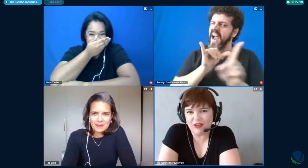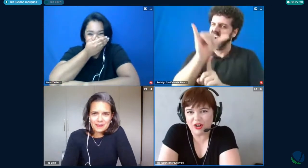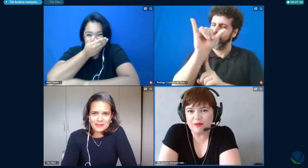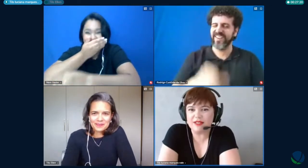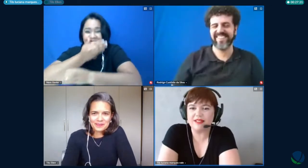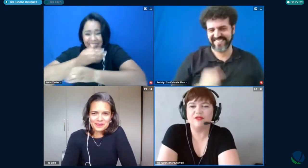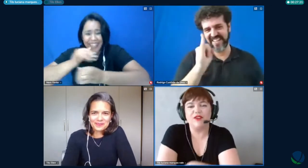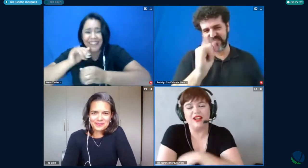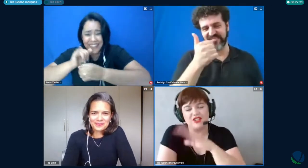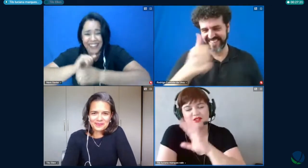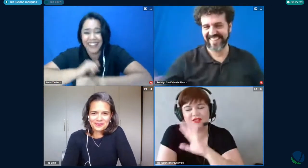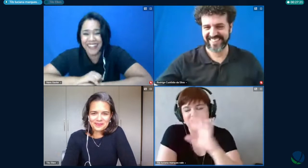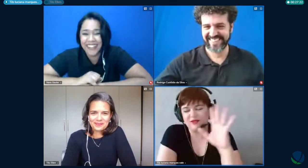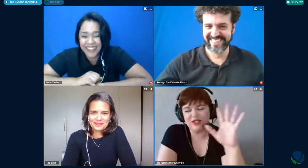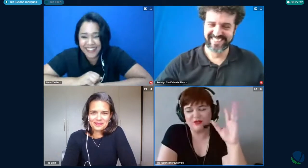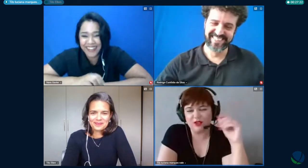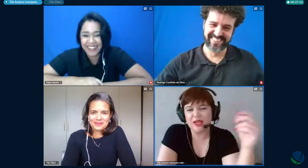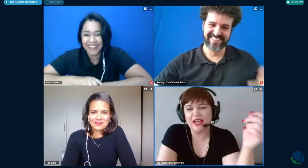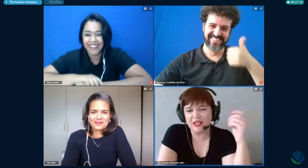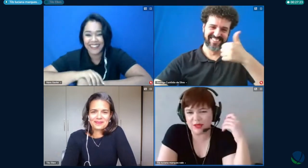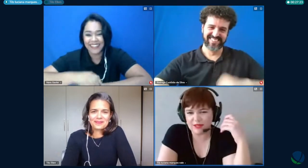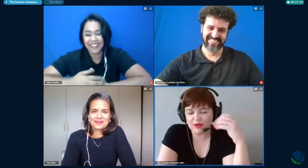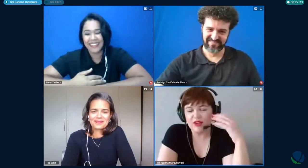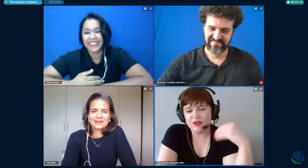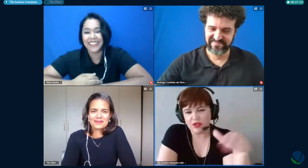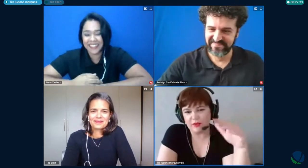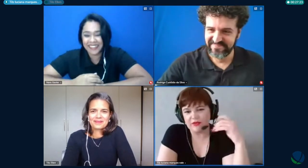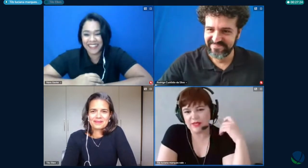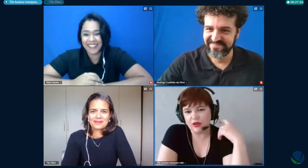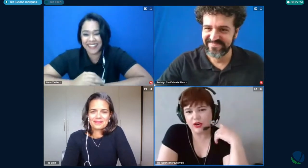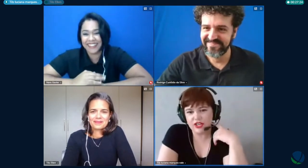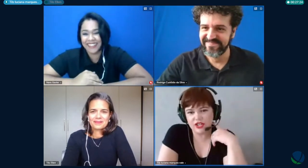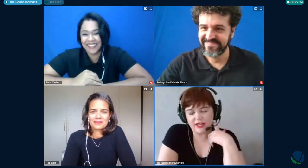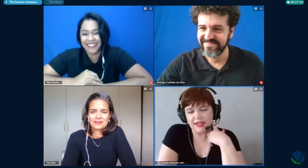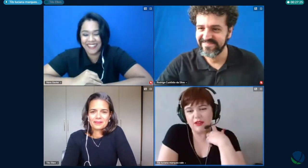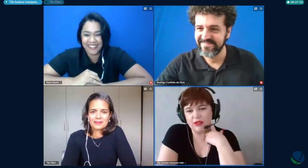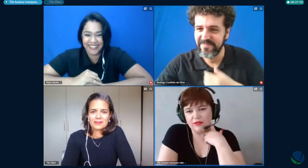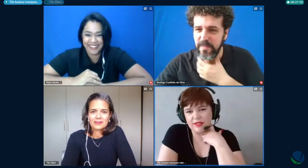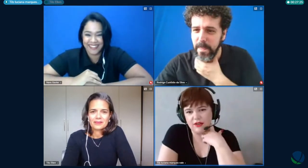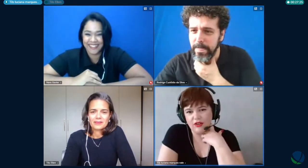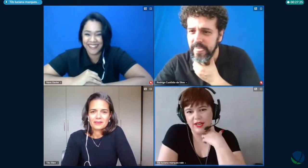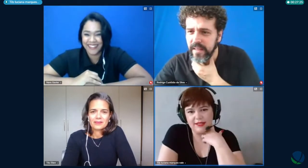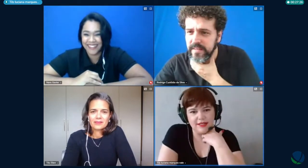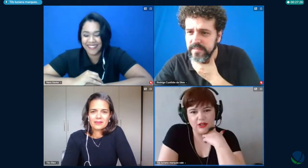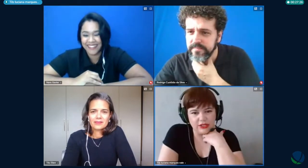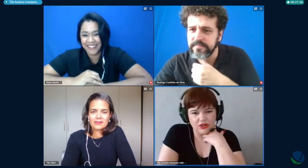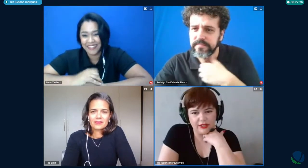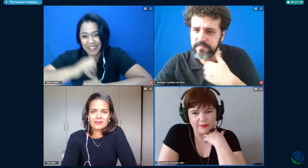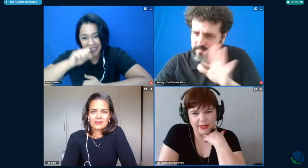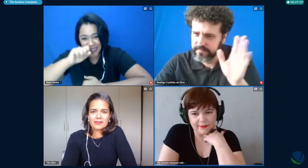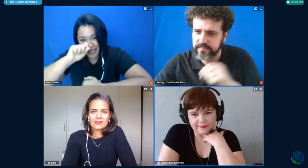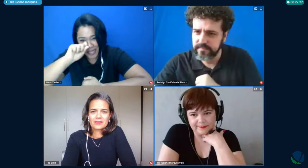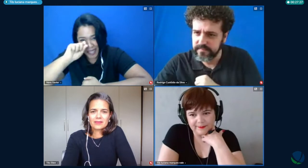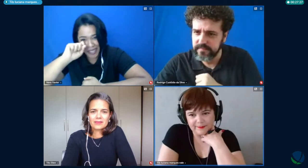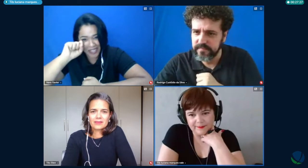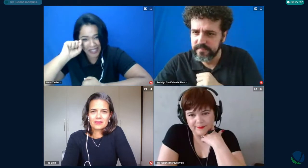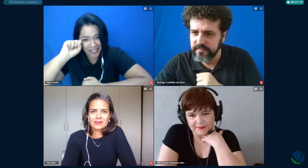questões econômicas. Não, acho que foi um engano mesmo. Só para você corrigir aqui quando você colocar isso na nota de